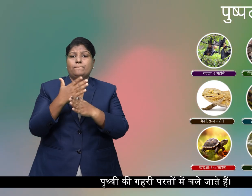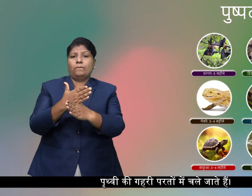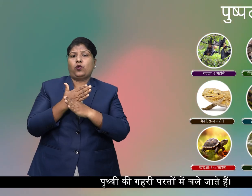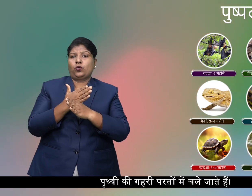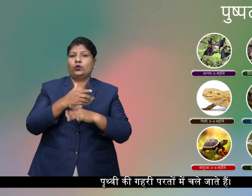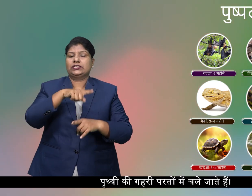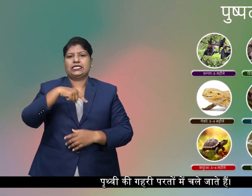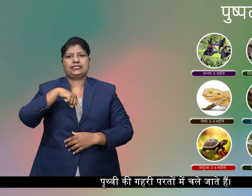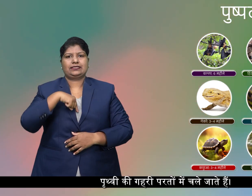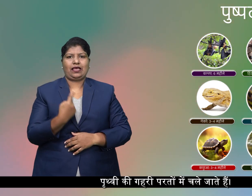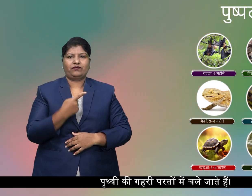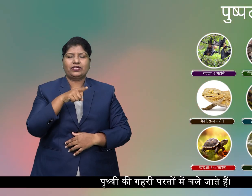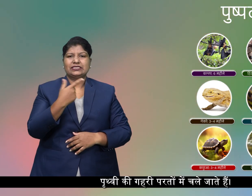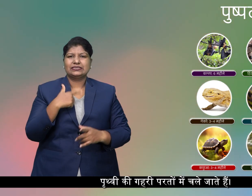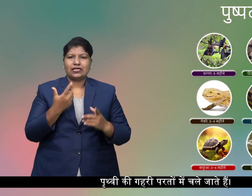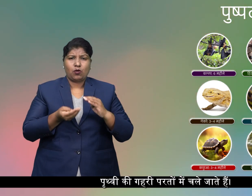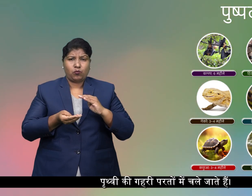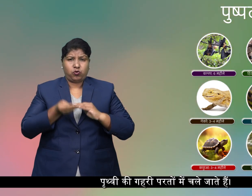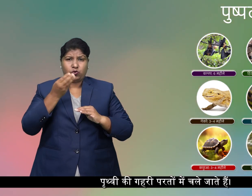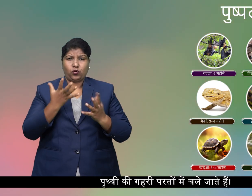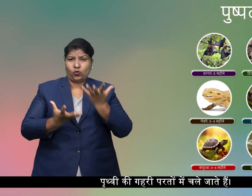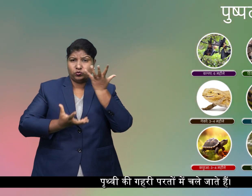पृथ्वी की गहरी परतों में चले जाते हैं।